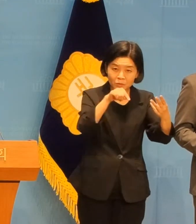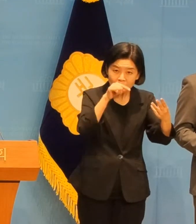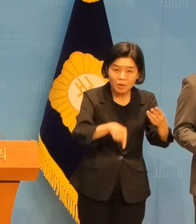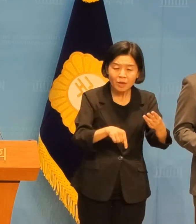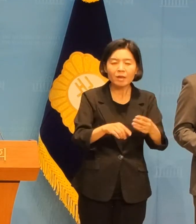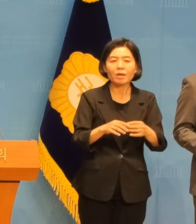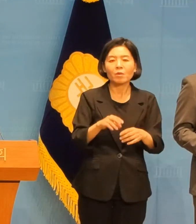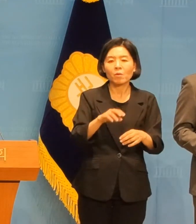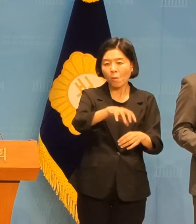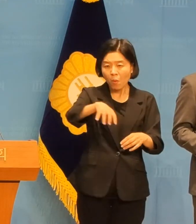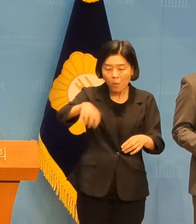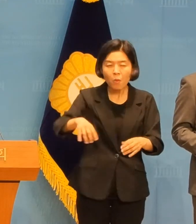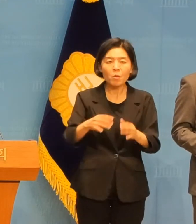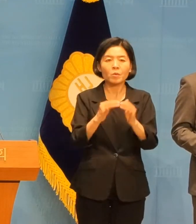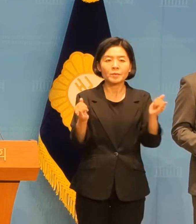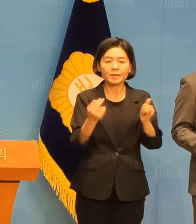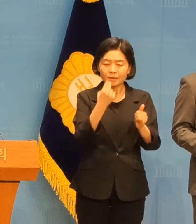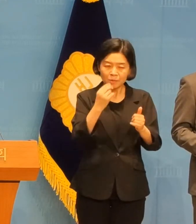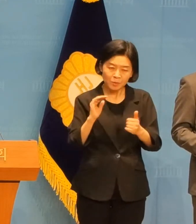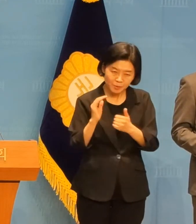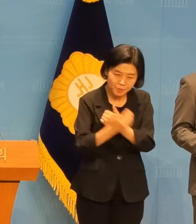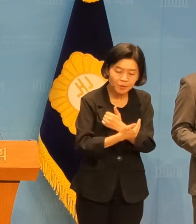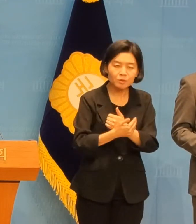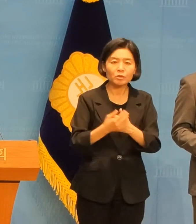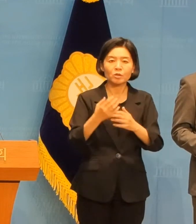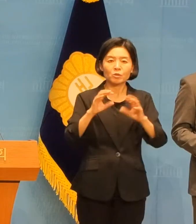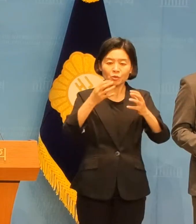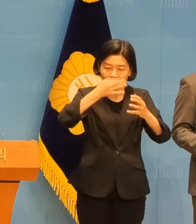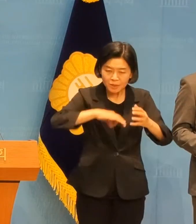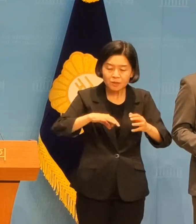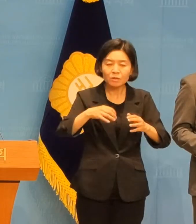생명을 지키고 국익을 높이는 국가의